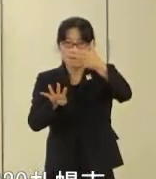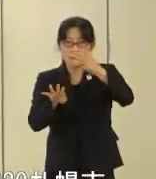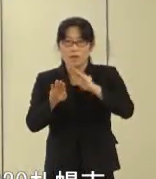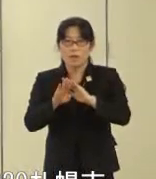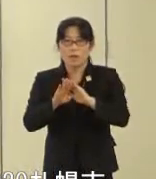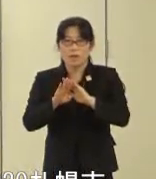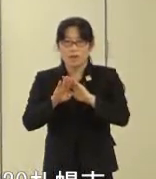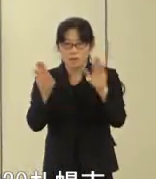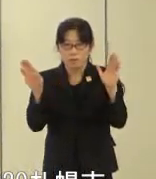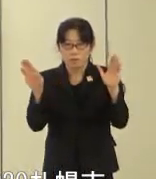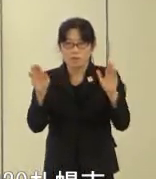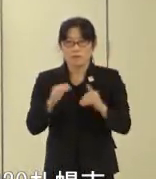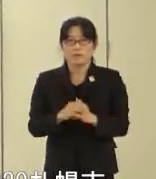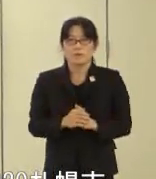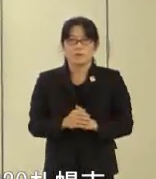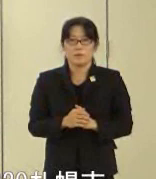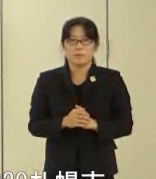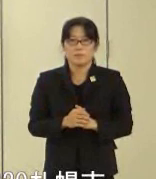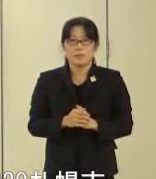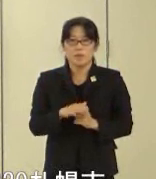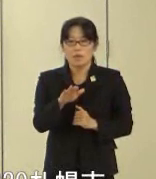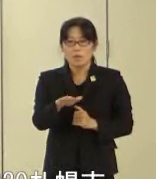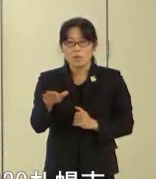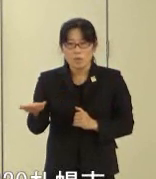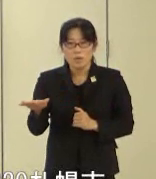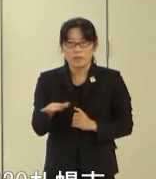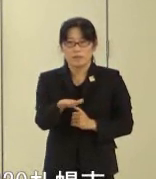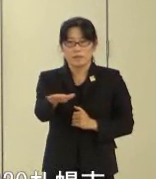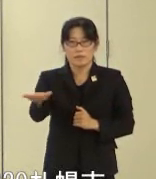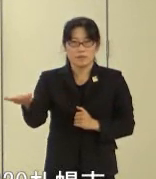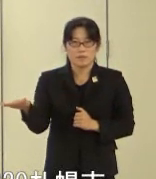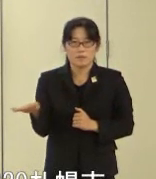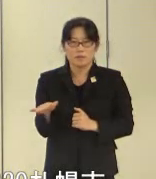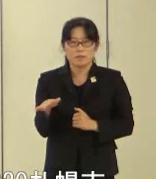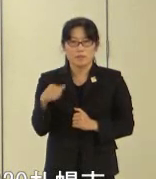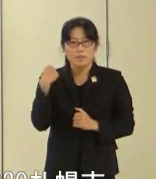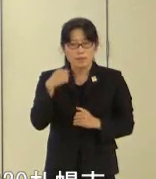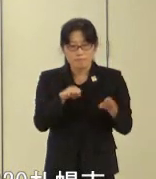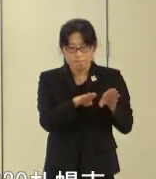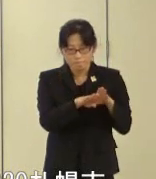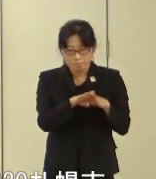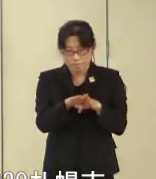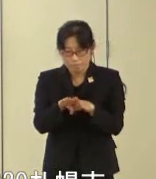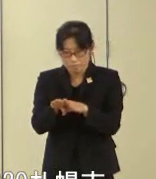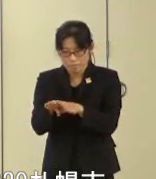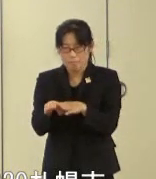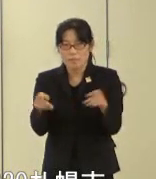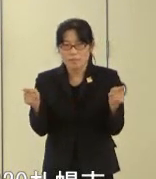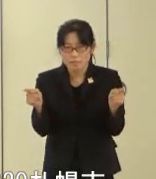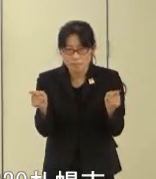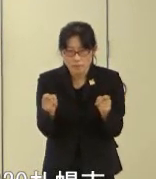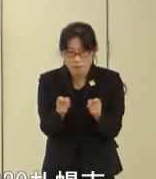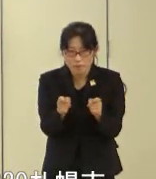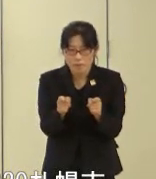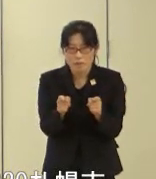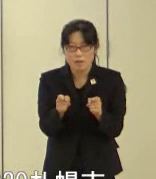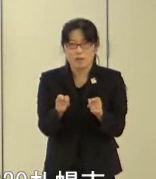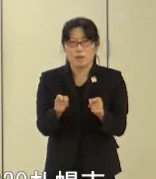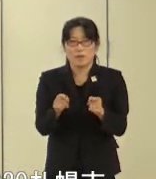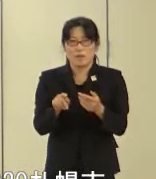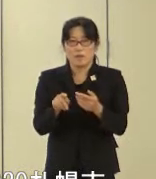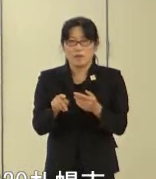。子どもたちにとっても短い夏休みという異例の状